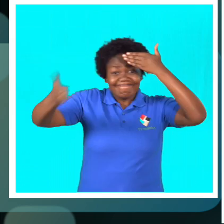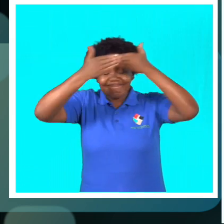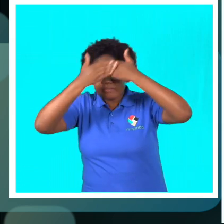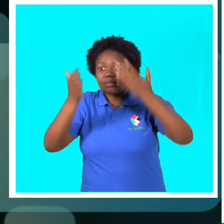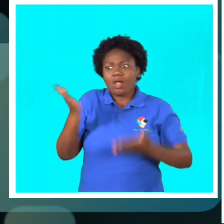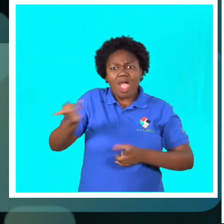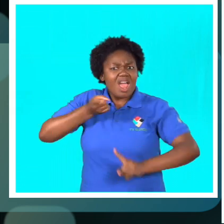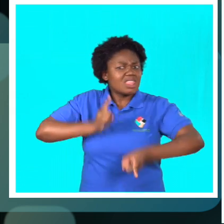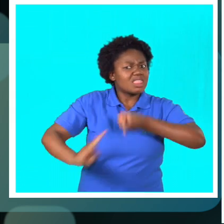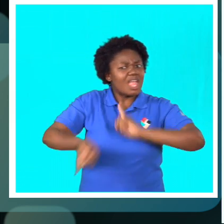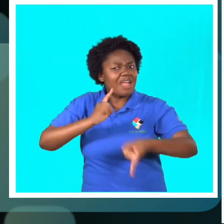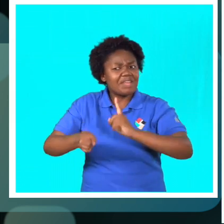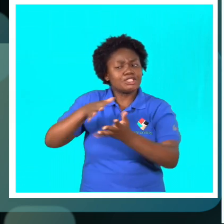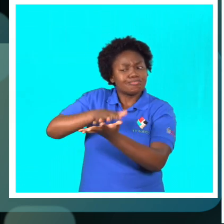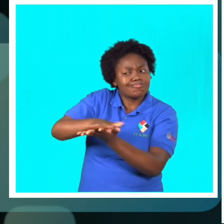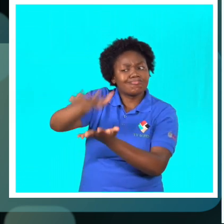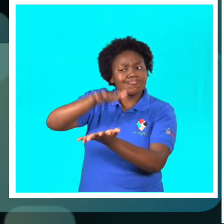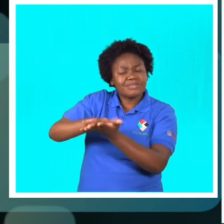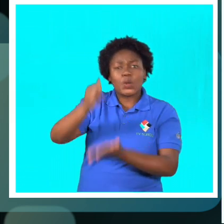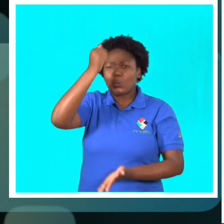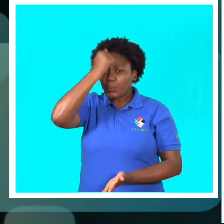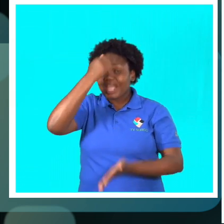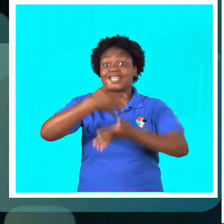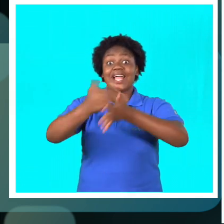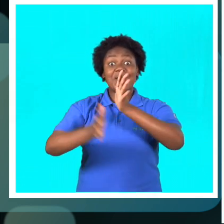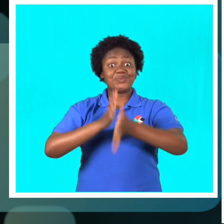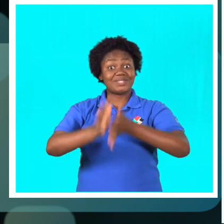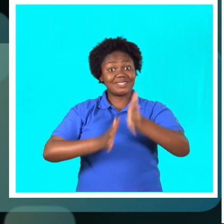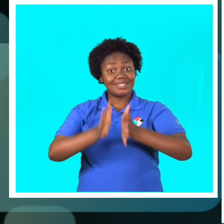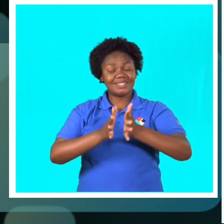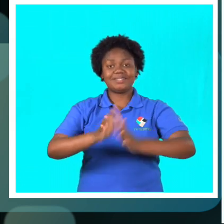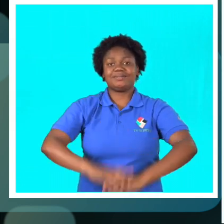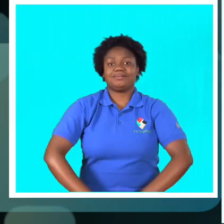de casa. Talvez isso explique o fato dela desconhecer a língua de sinais.